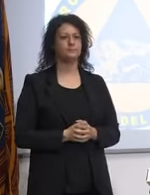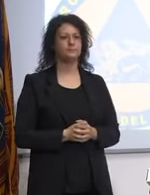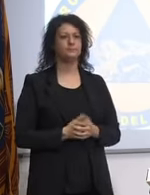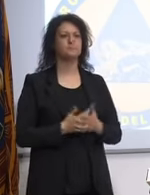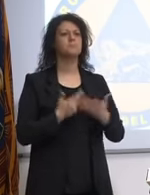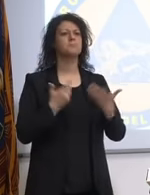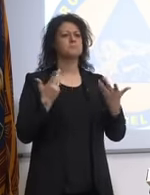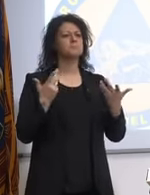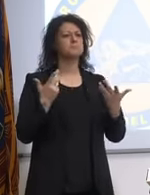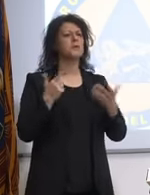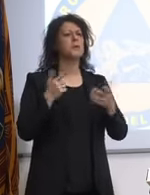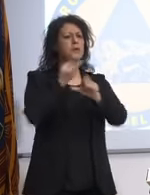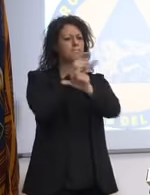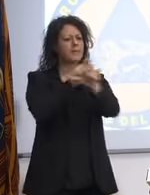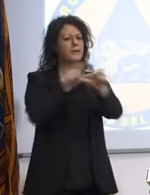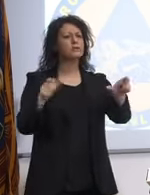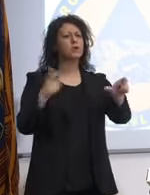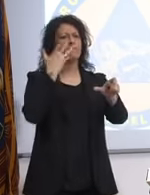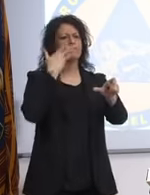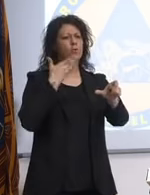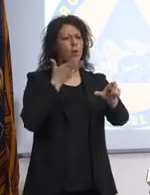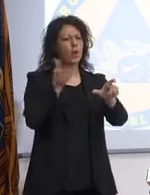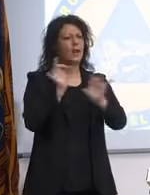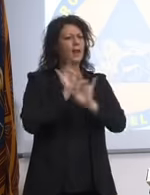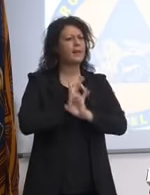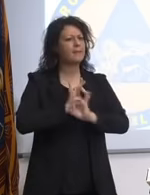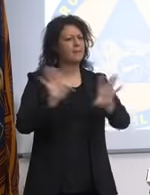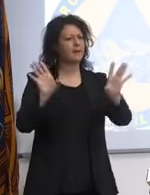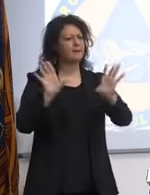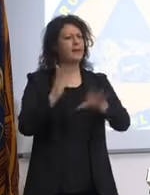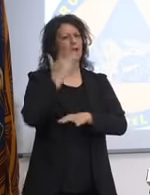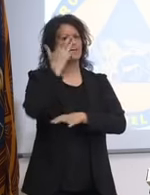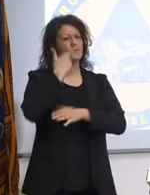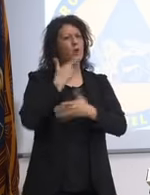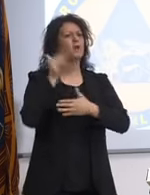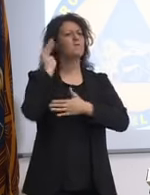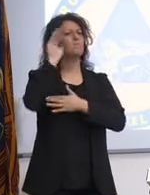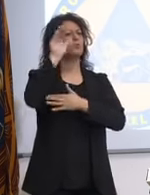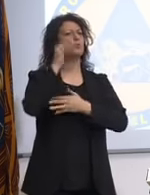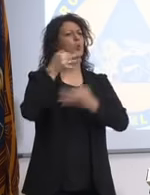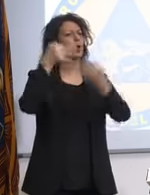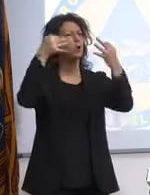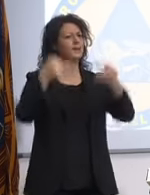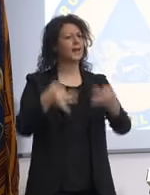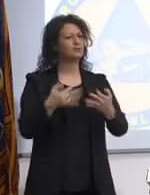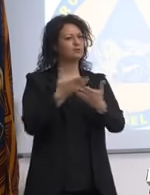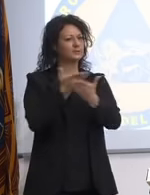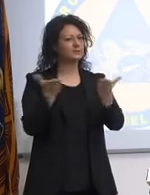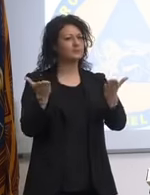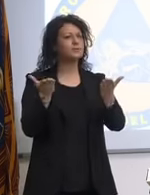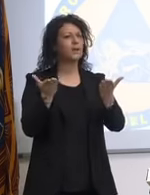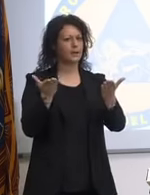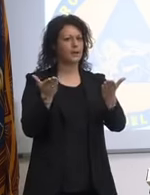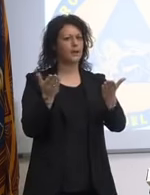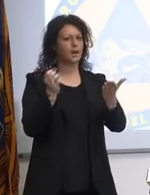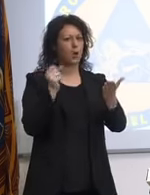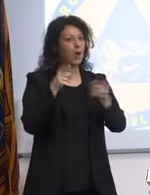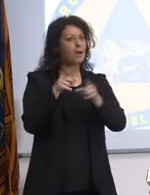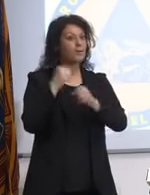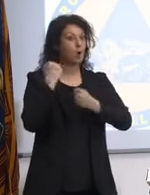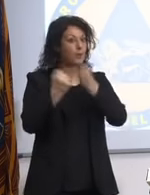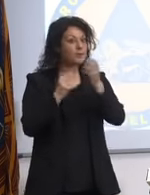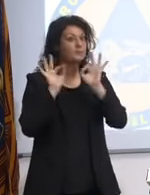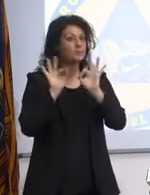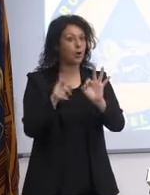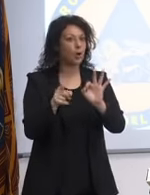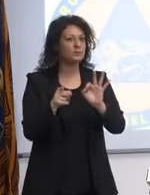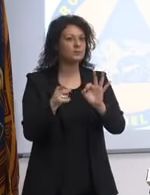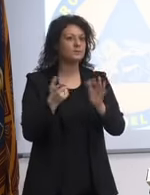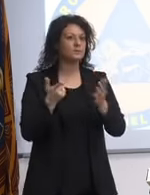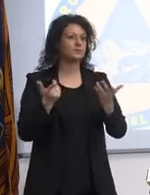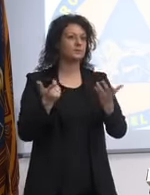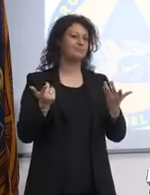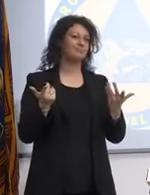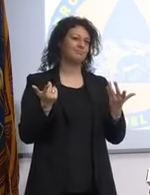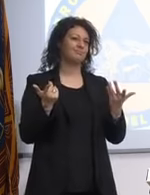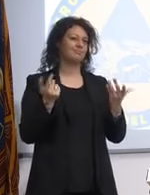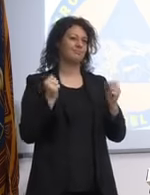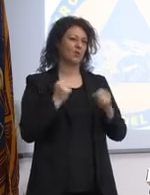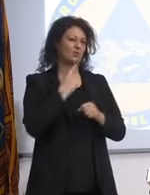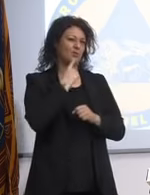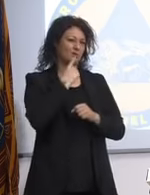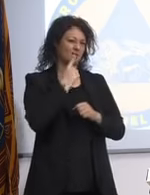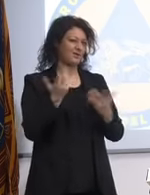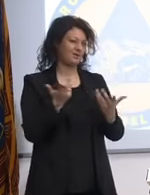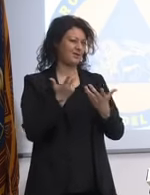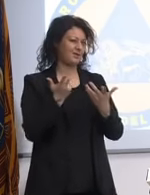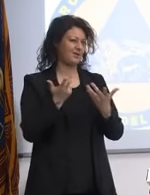di decidere del nostro futuro? Beh, se questa decisione è il nostro futuro, qualcosa avrei da ridire. Io non sono chiamato